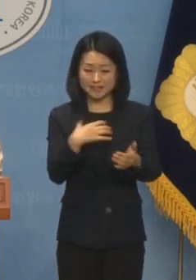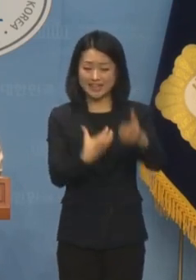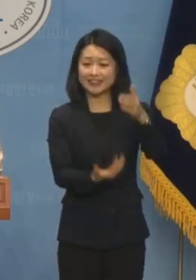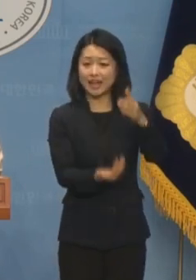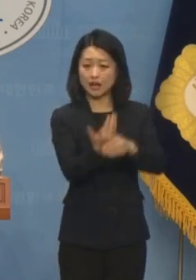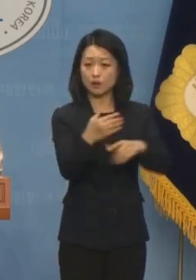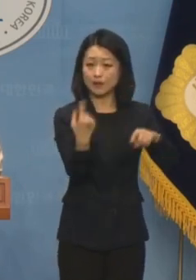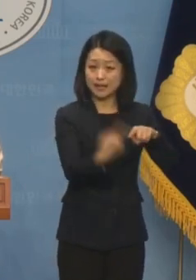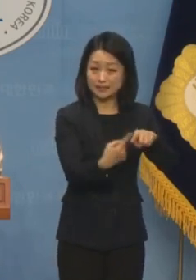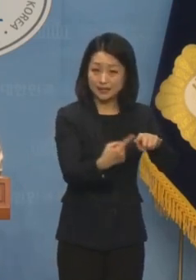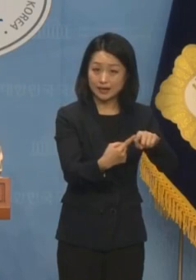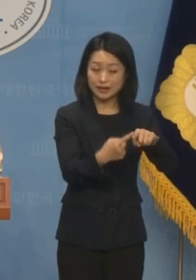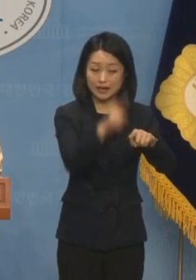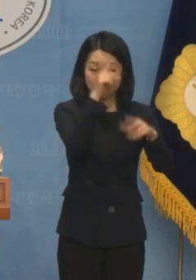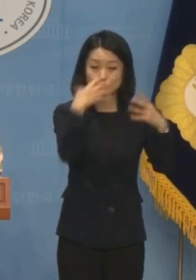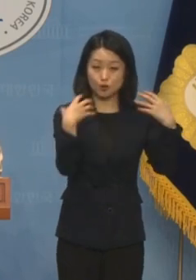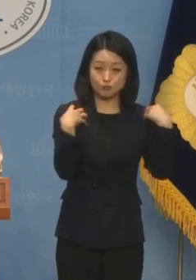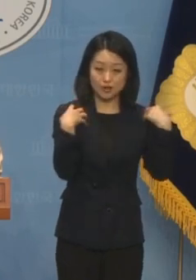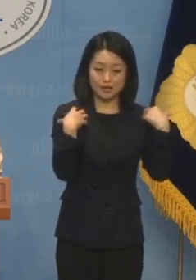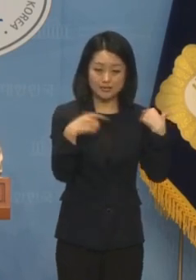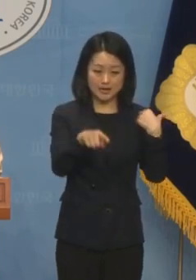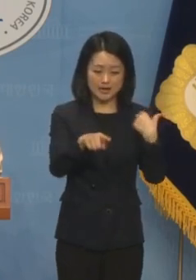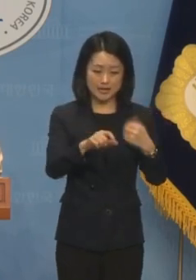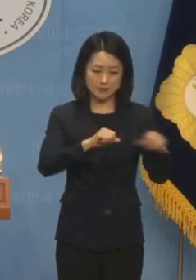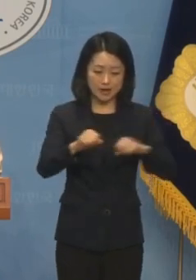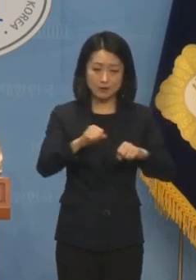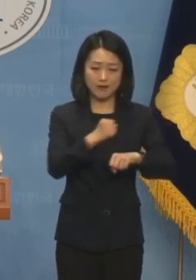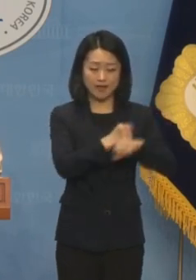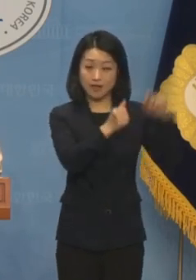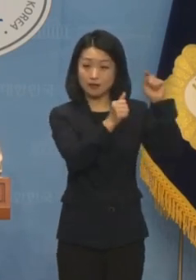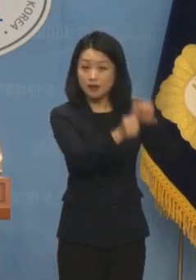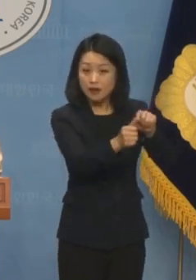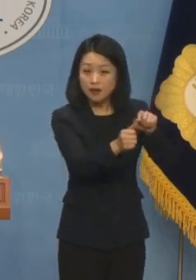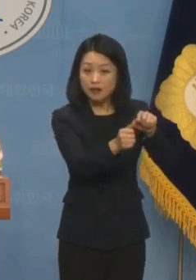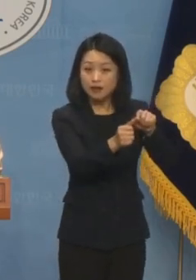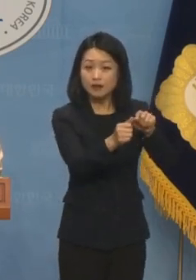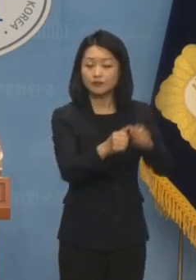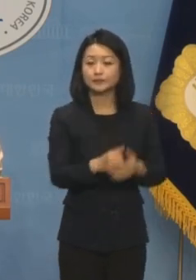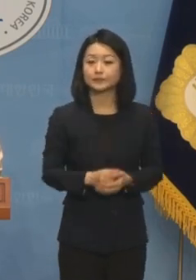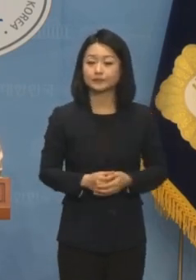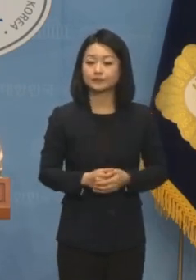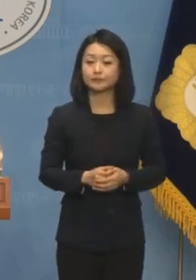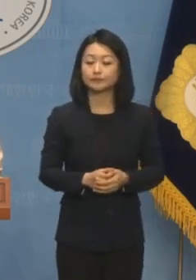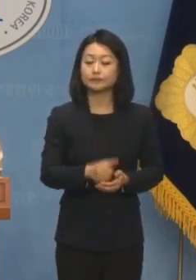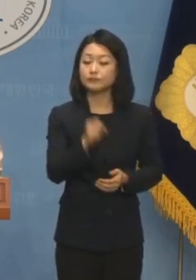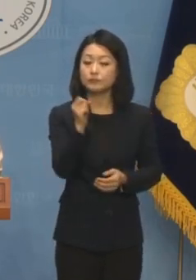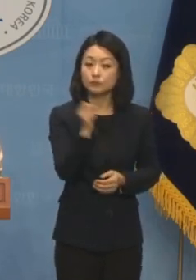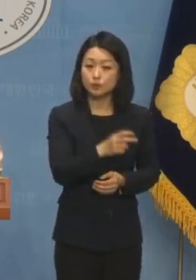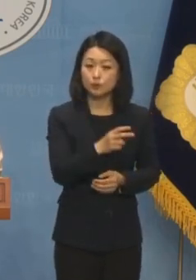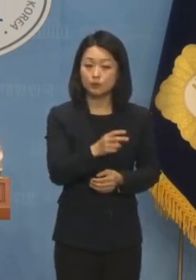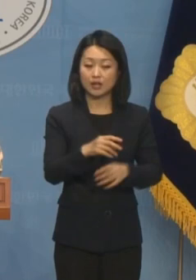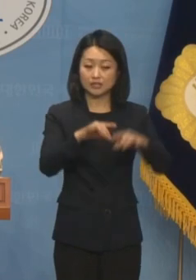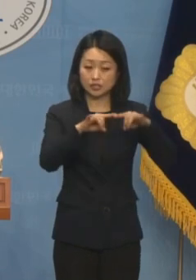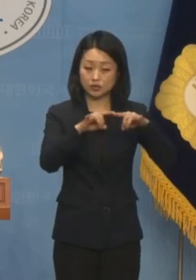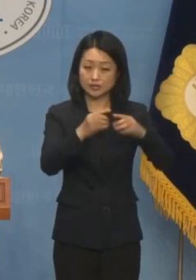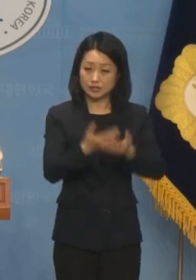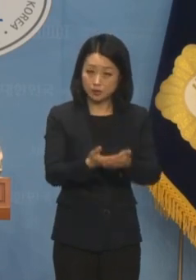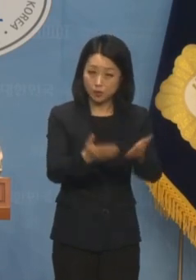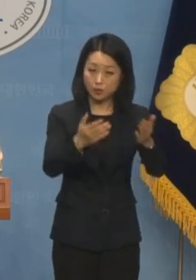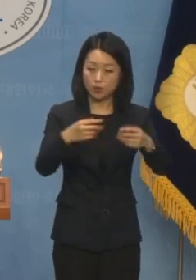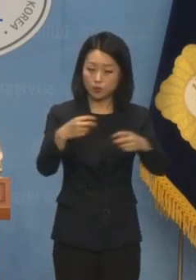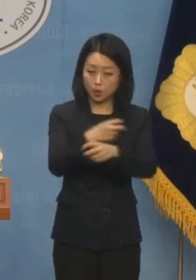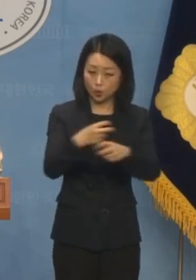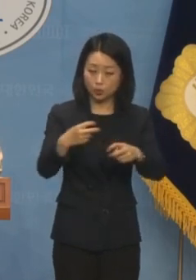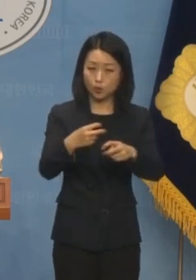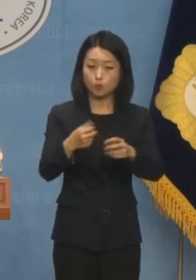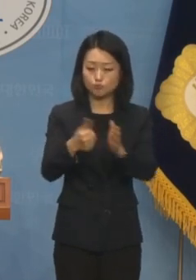규정하고 범정부 대응을 나서겠다는 것입니다. 그 범위도 에너지 공급, 교통